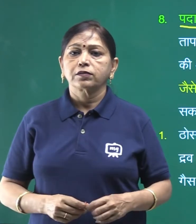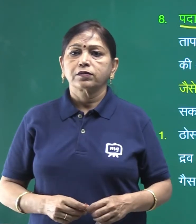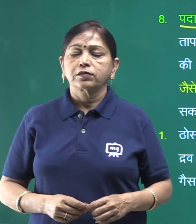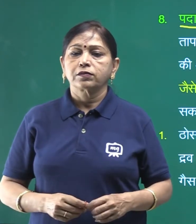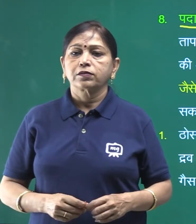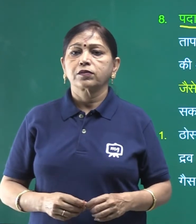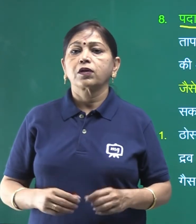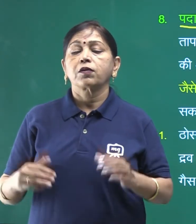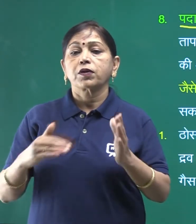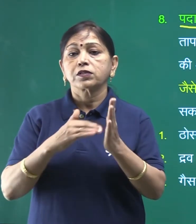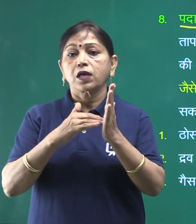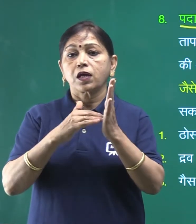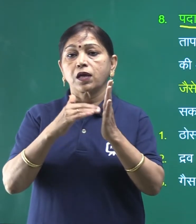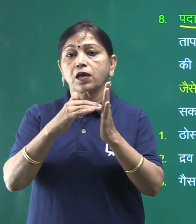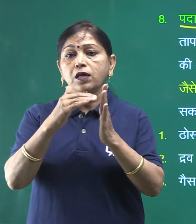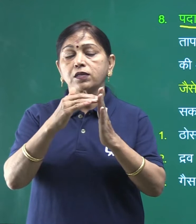अवस्था में परिवर्तन